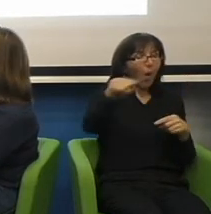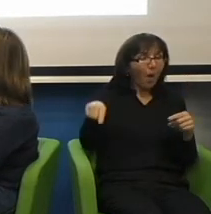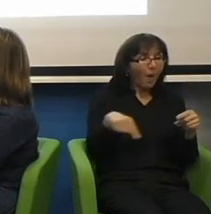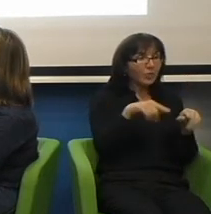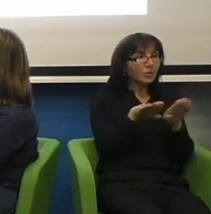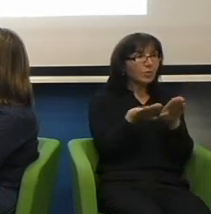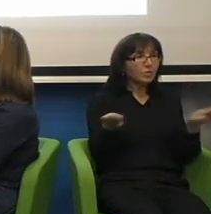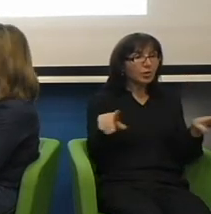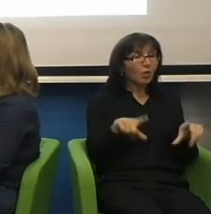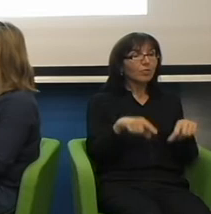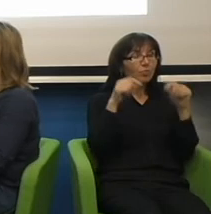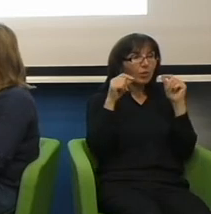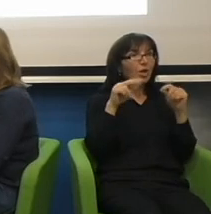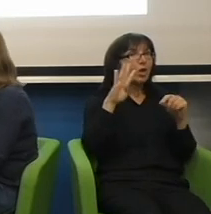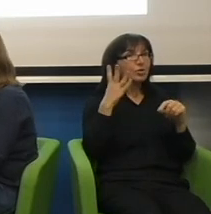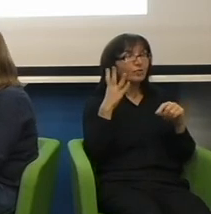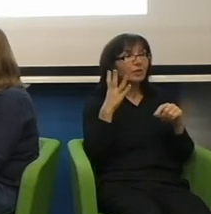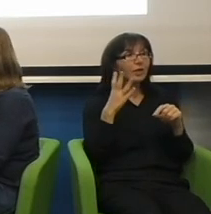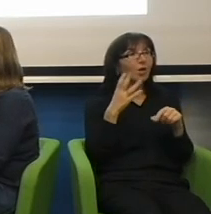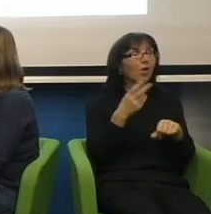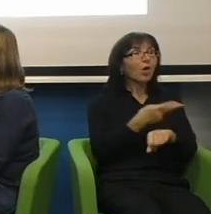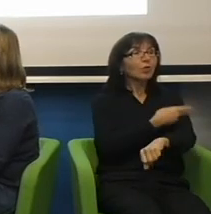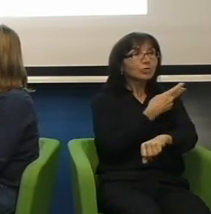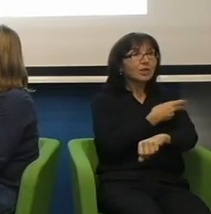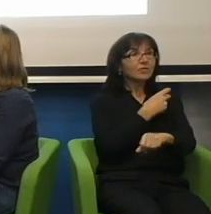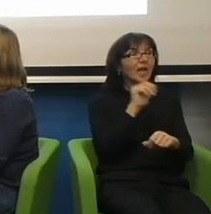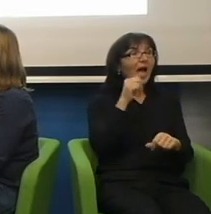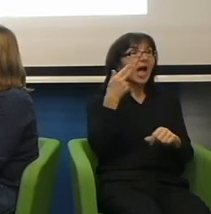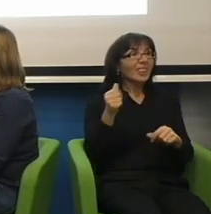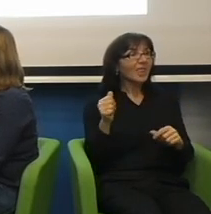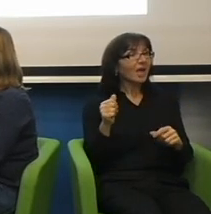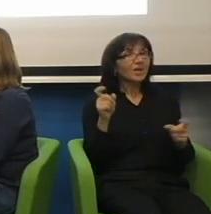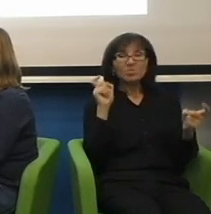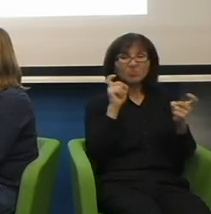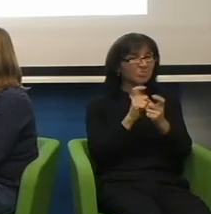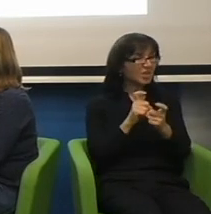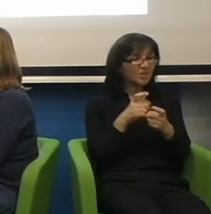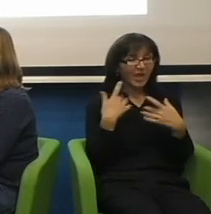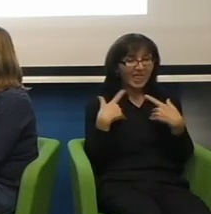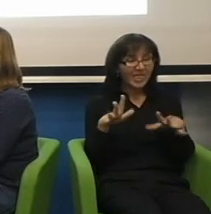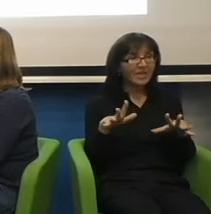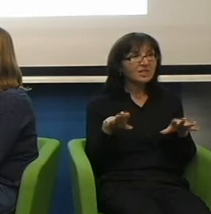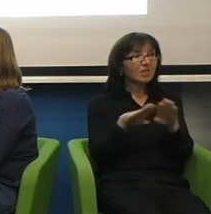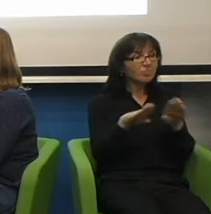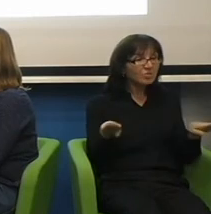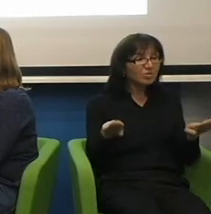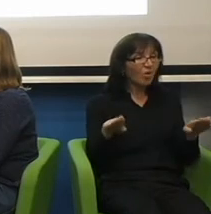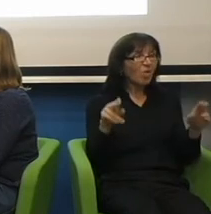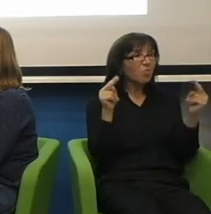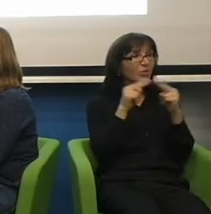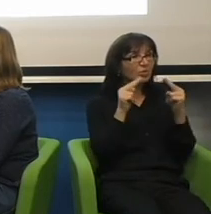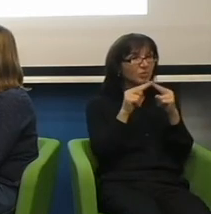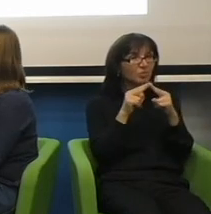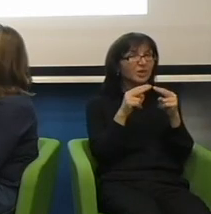Dochodzi do wyborów 4 czerwca. Anna jest przeciwko Okrągłemu Stołowi, przeciwko jakiemukolwiek kompromisowi i... W związku z tym jedzie